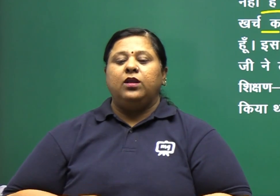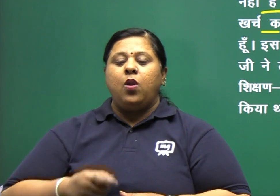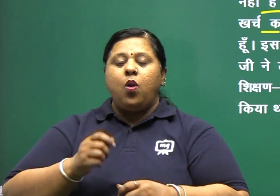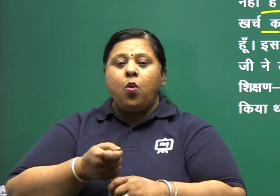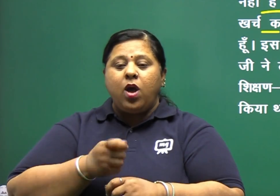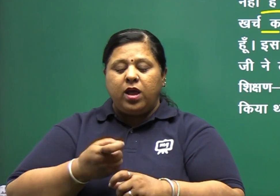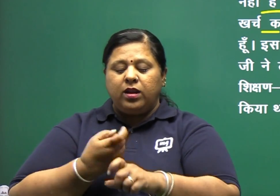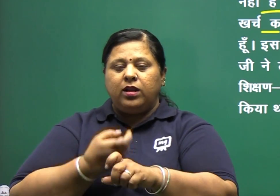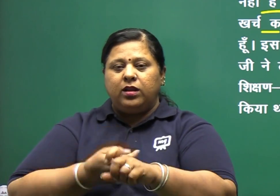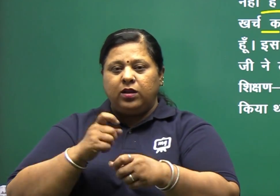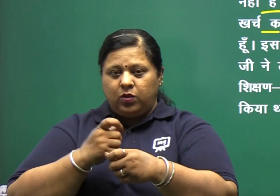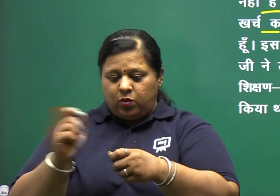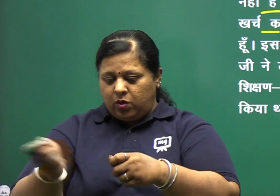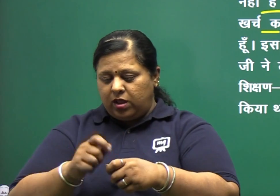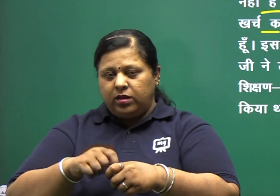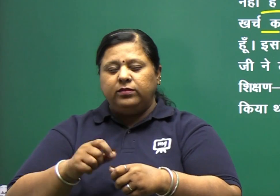लुहार,